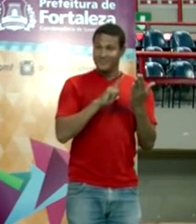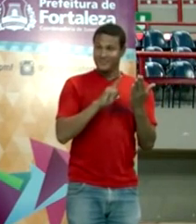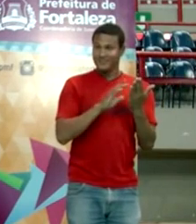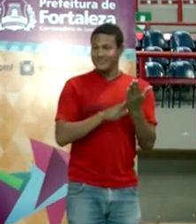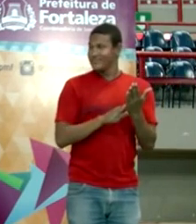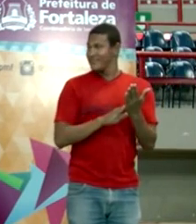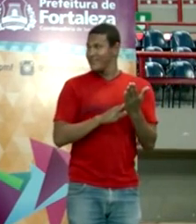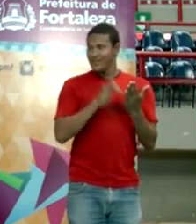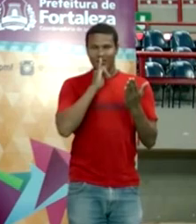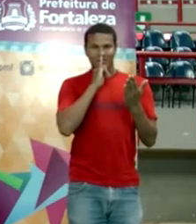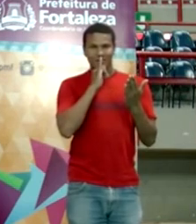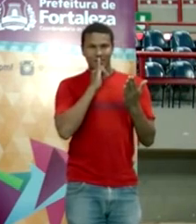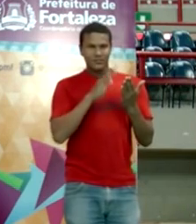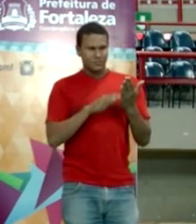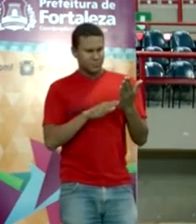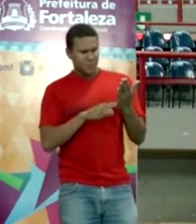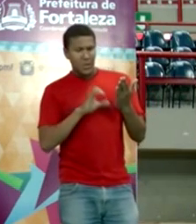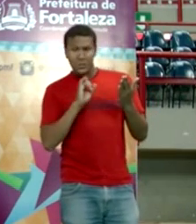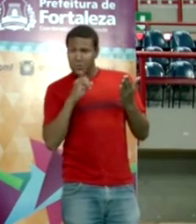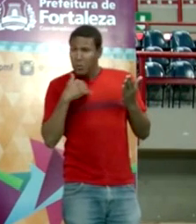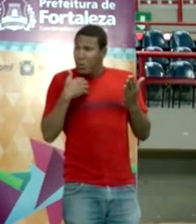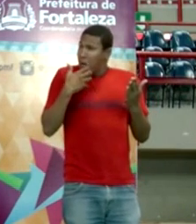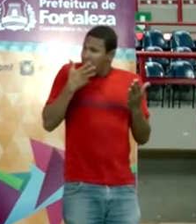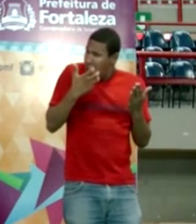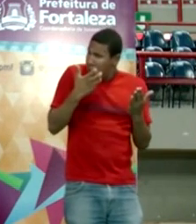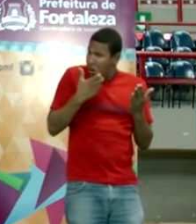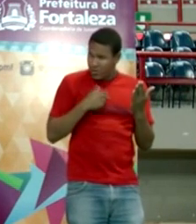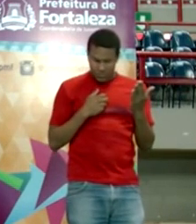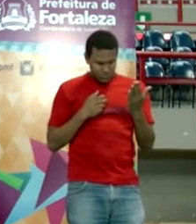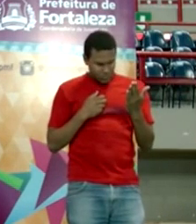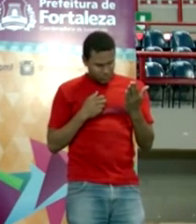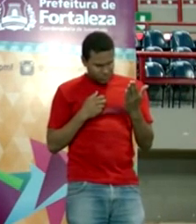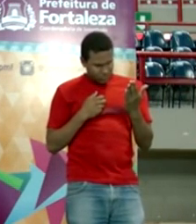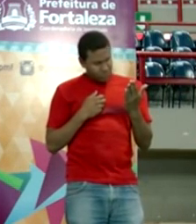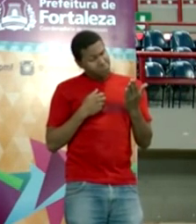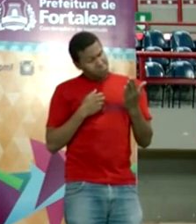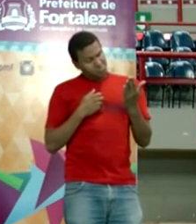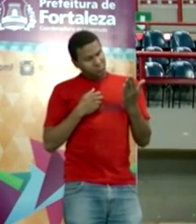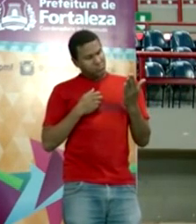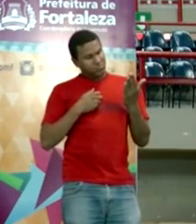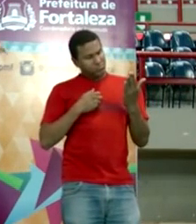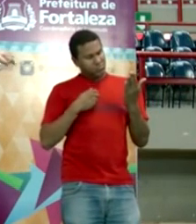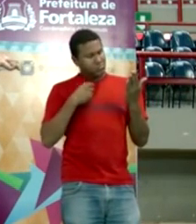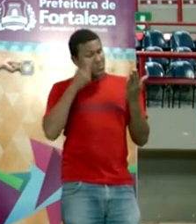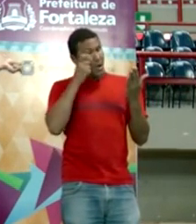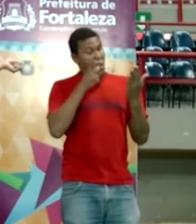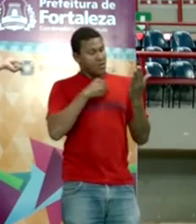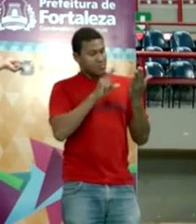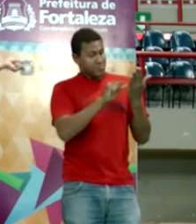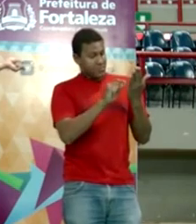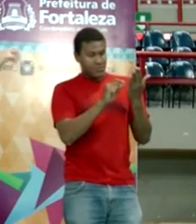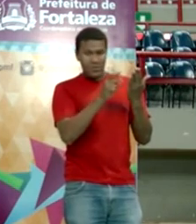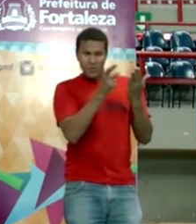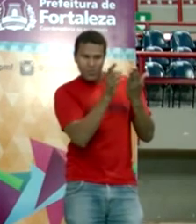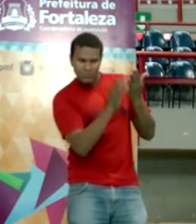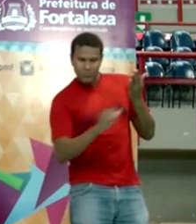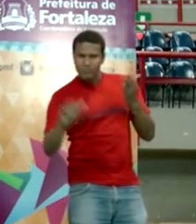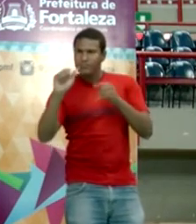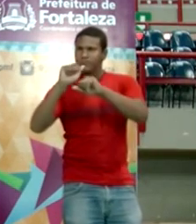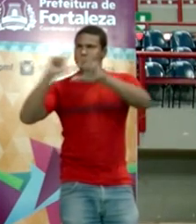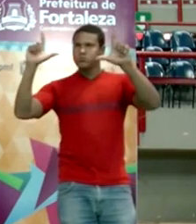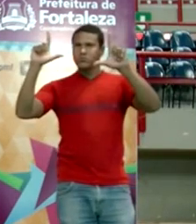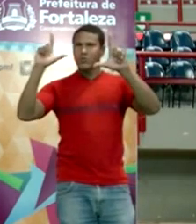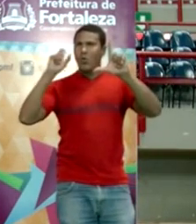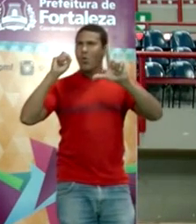eu quiser, e se for do meu interesse, o que eu faço? Clico aí, Hitler, vou para outro texto. Veja que eu não